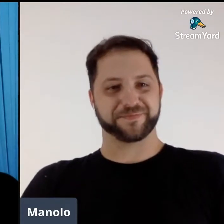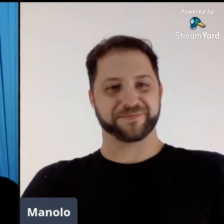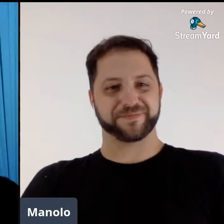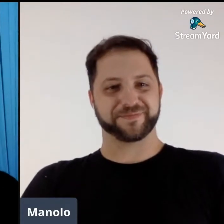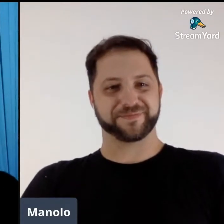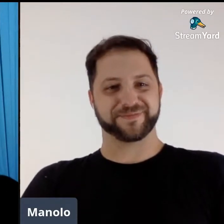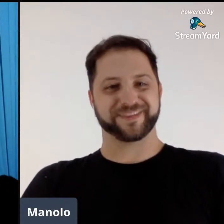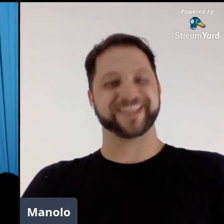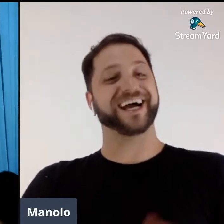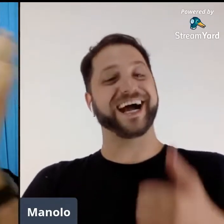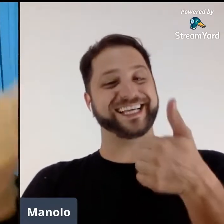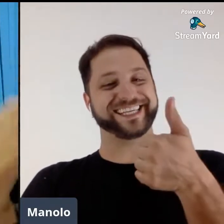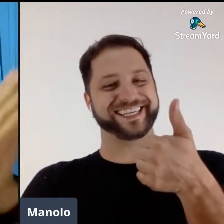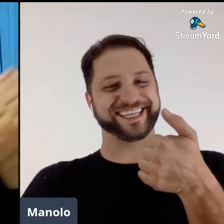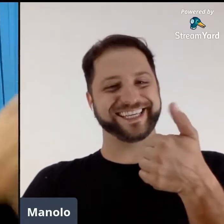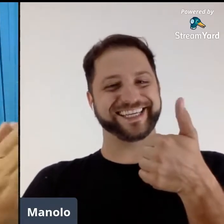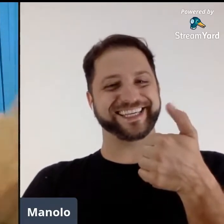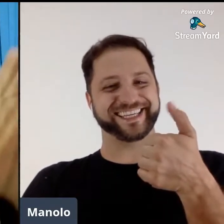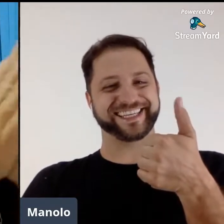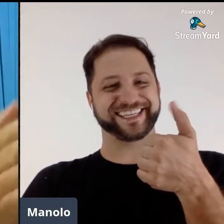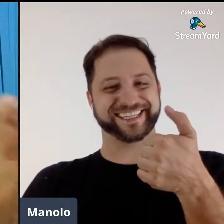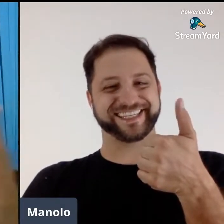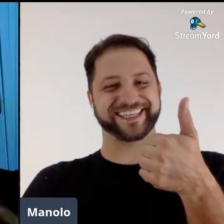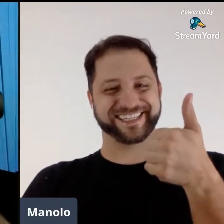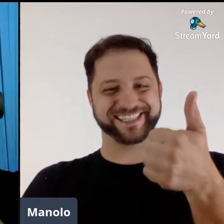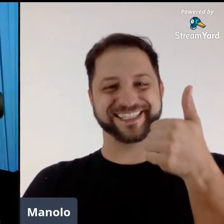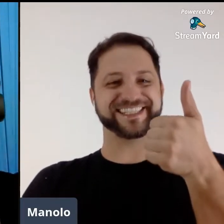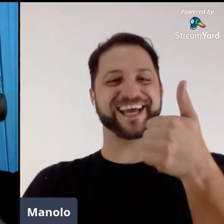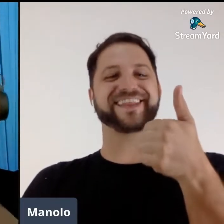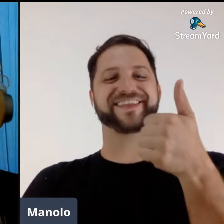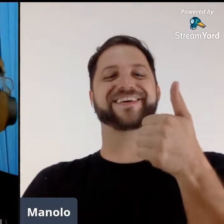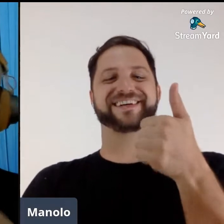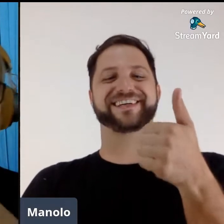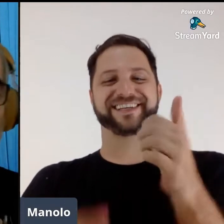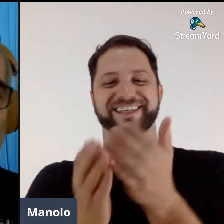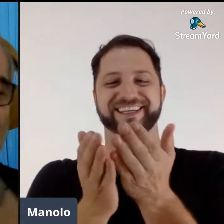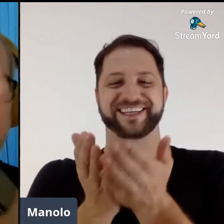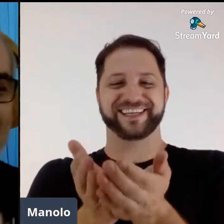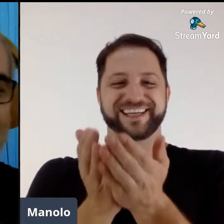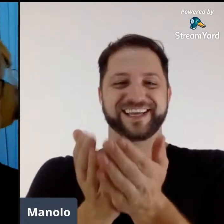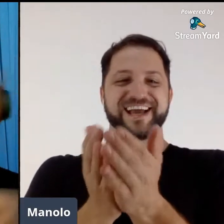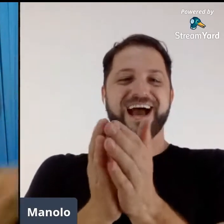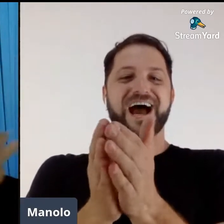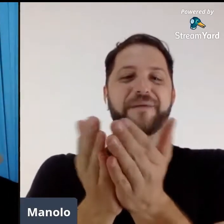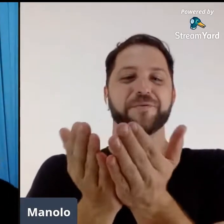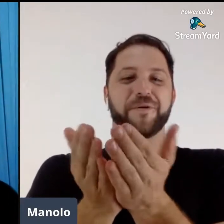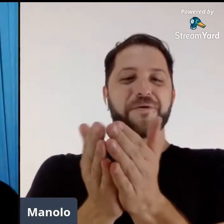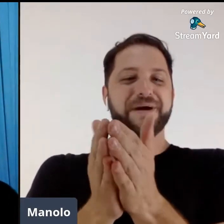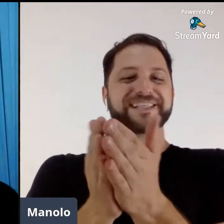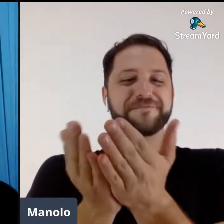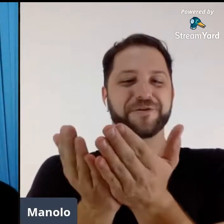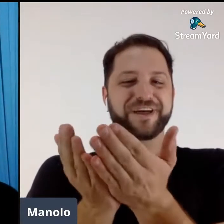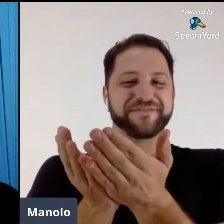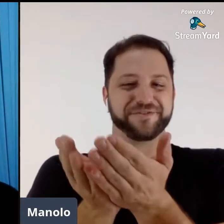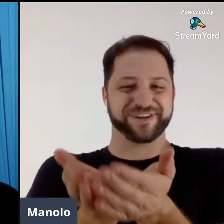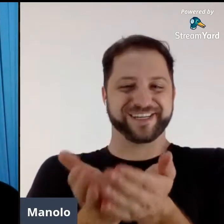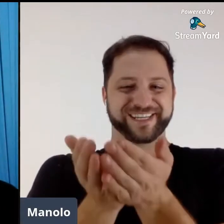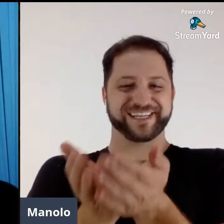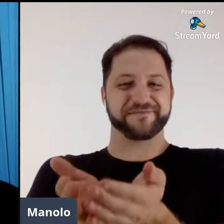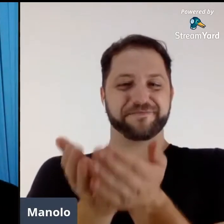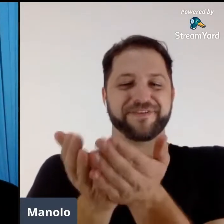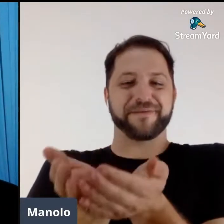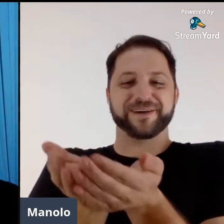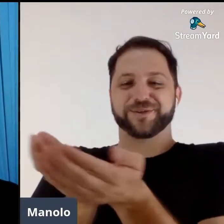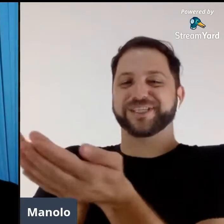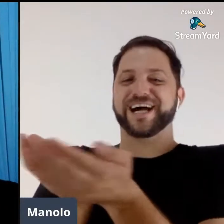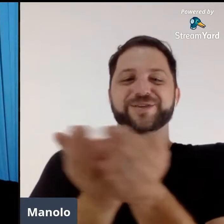do navio, né? Aqui, ó, do Aí, navio, né? É difícil aqui para enquadramento, né? É aqui, ó, abre um pouco mais a mão, Marcos, Nazir,